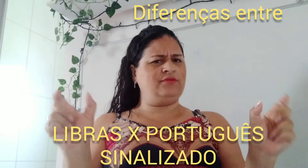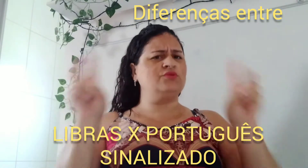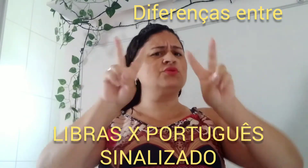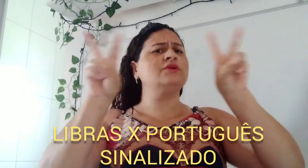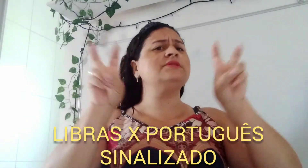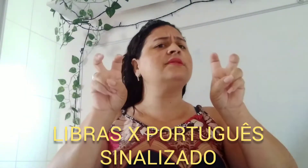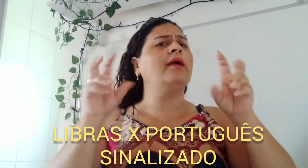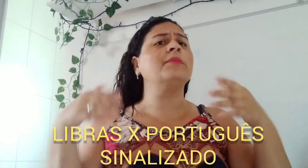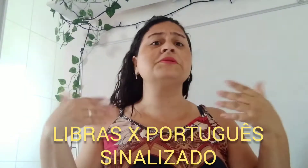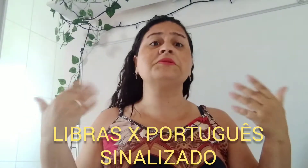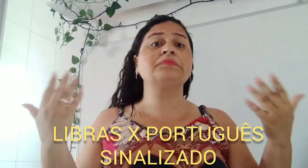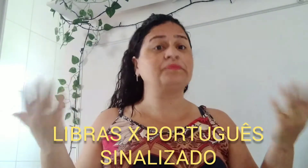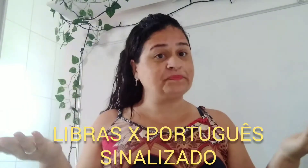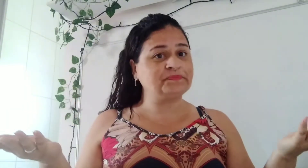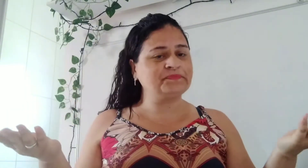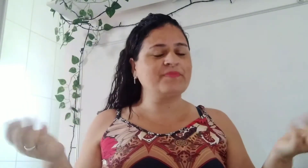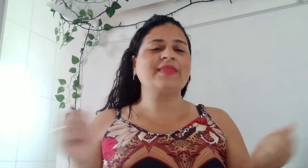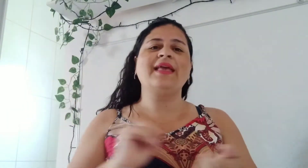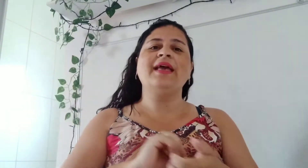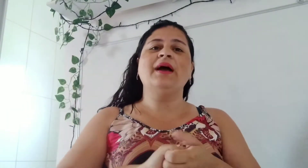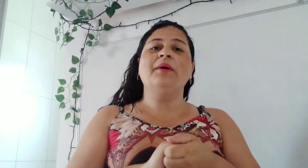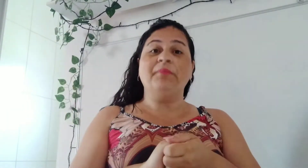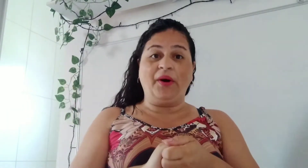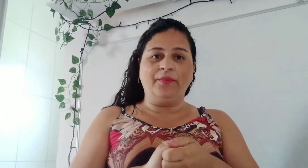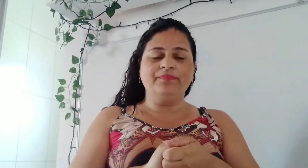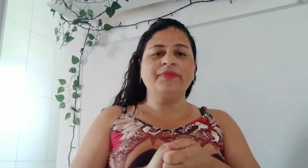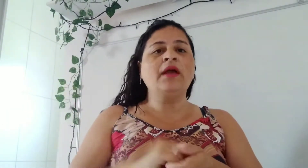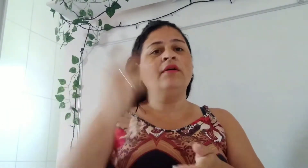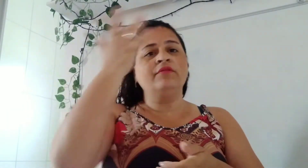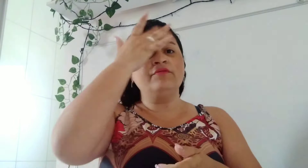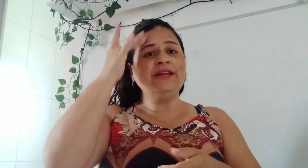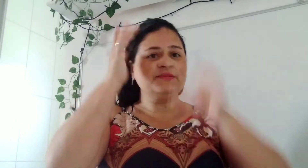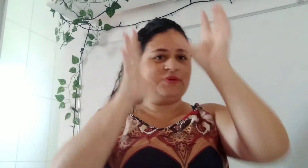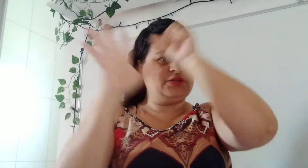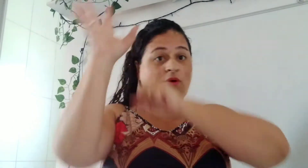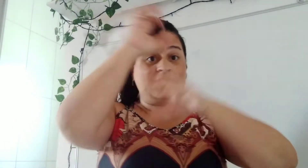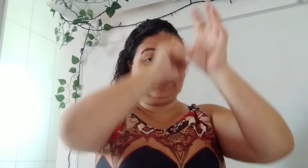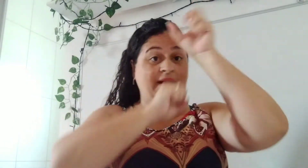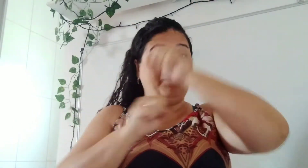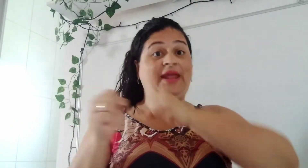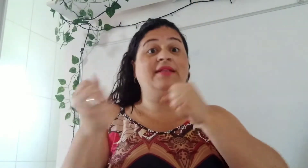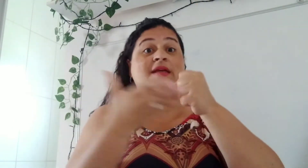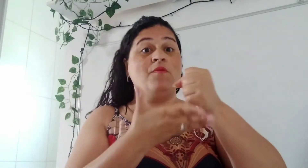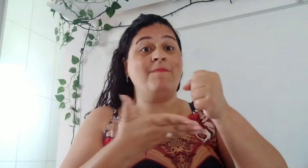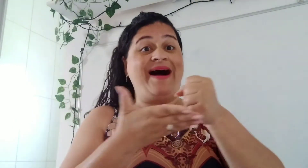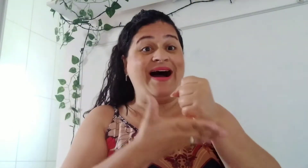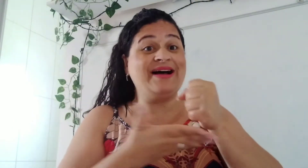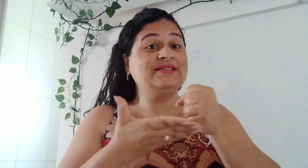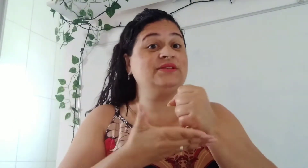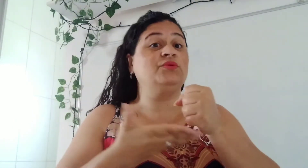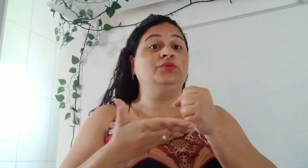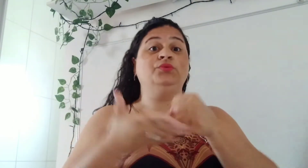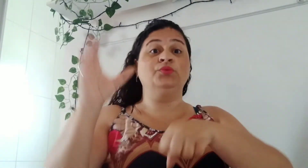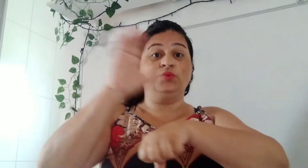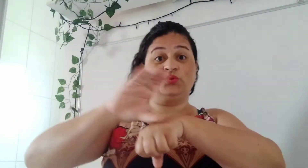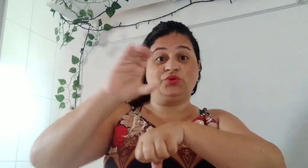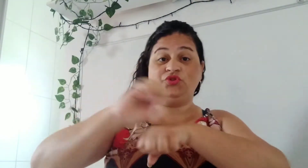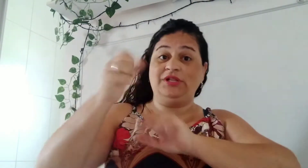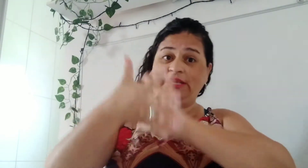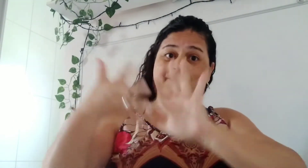os dois temas? Bom, várias pessoas aprendem o básico num curso de